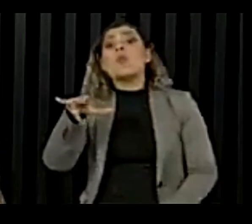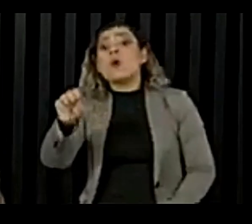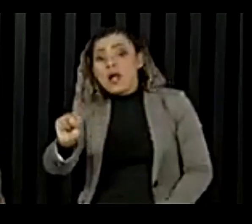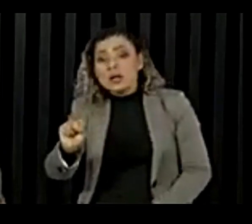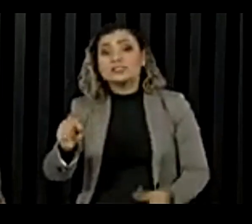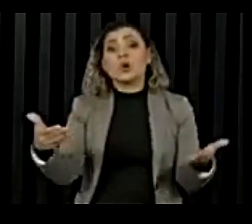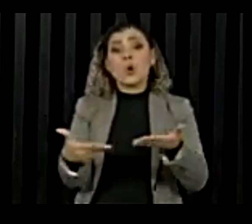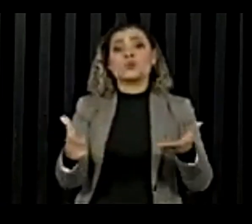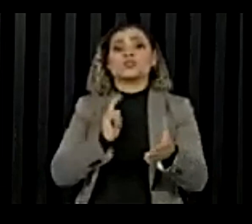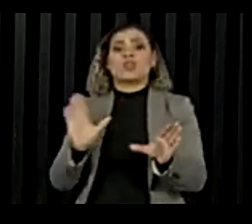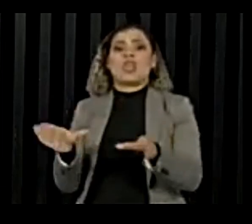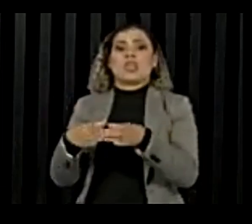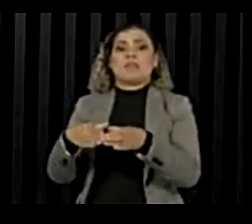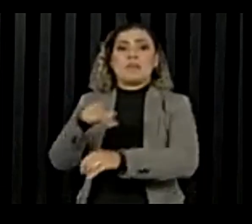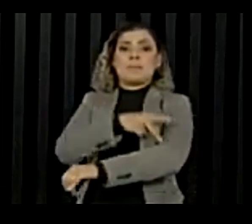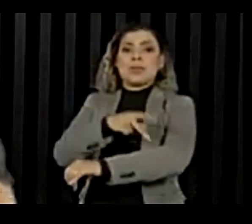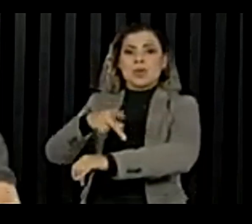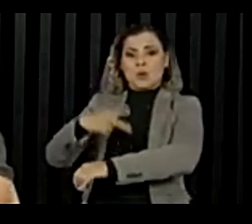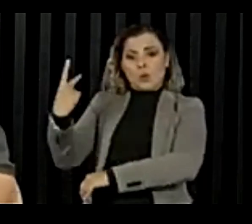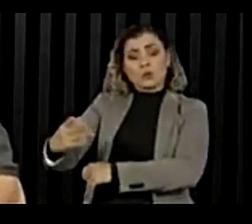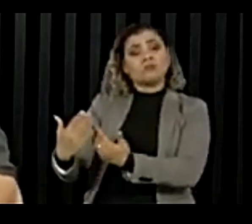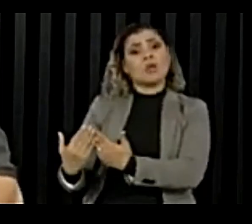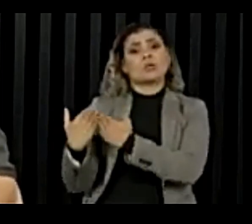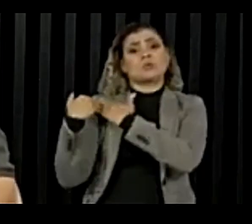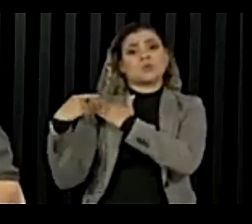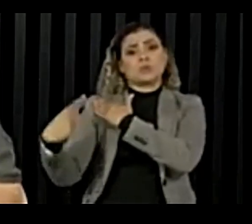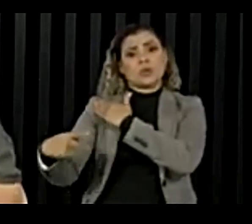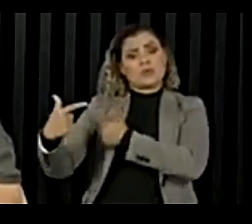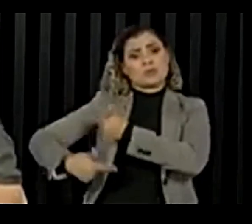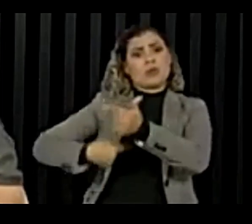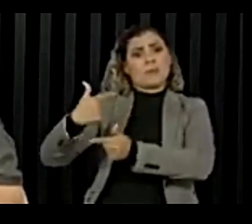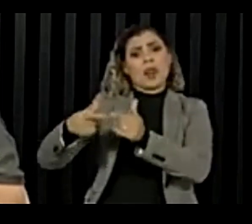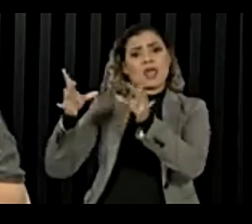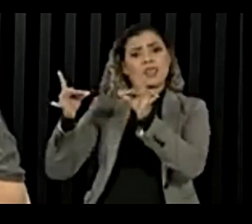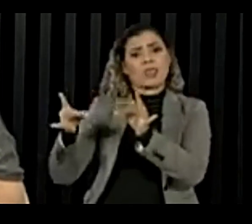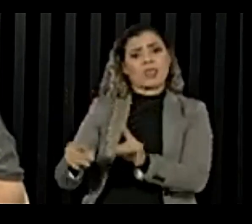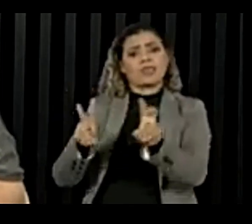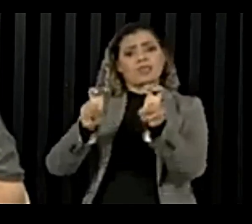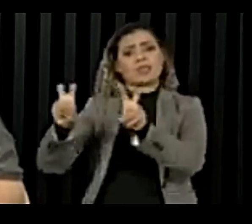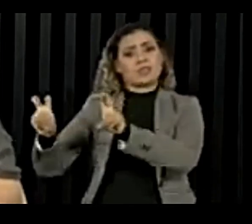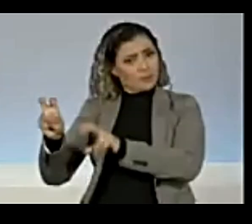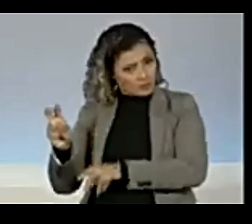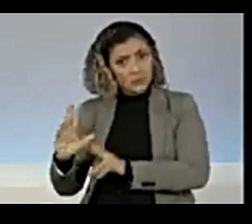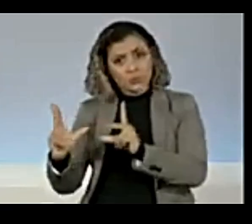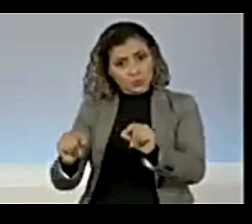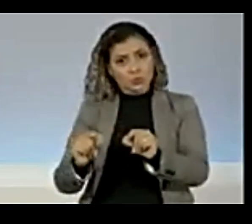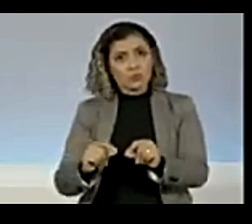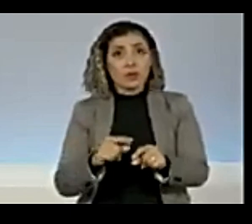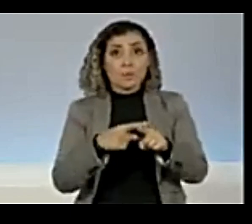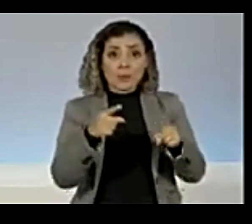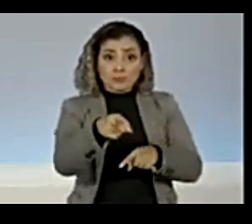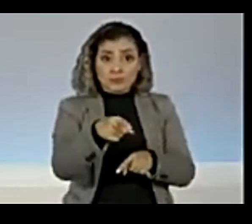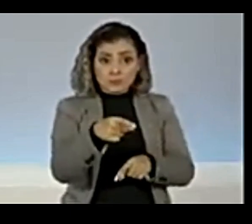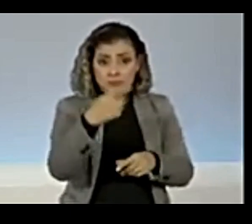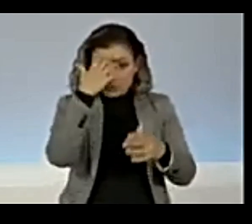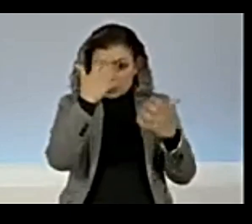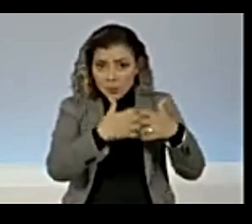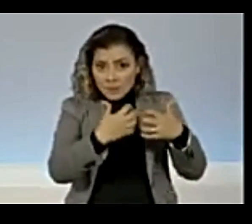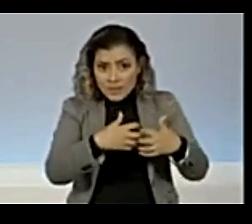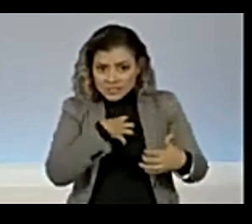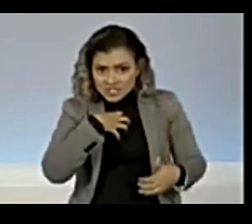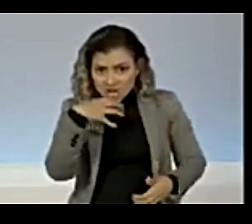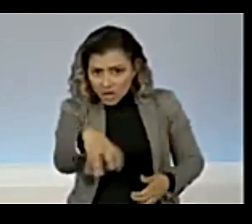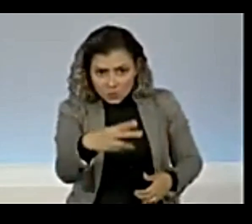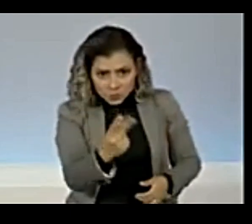uma equipe de pedagogos que são responsáveis por trabalhar cada roteiro que vai ao ar. Então você não pensa mais dessa